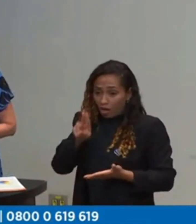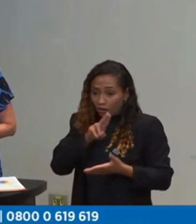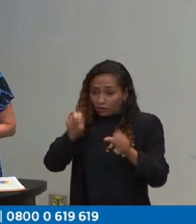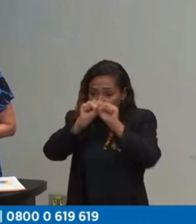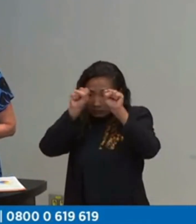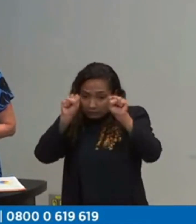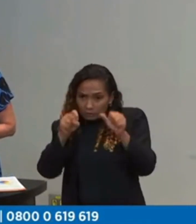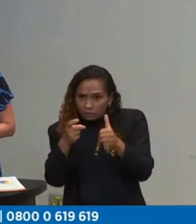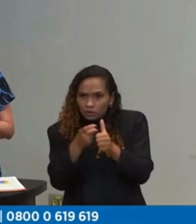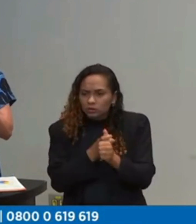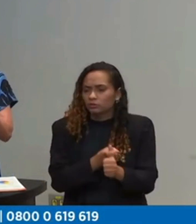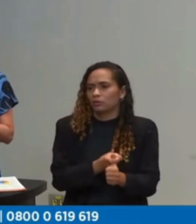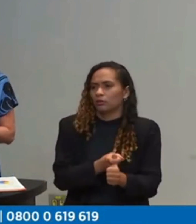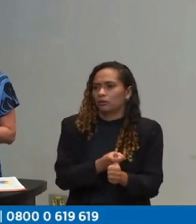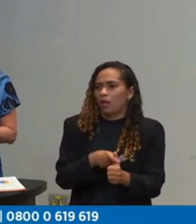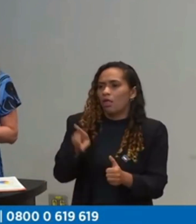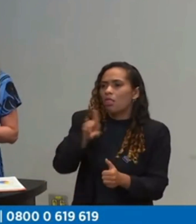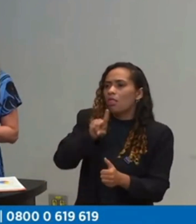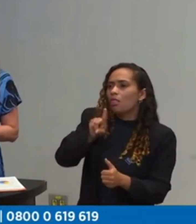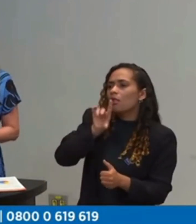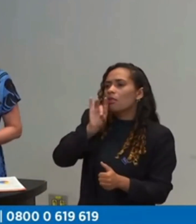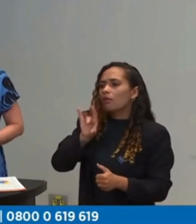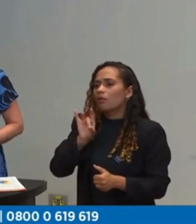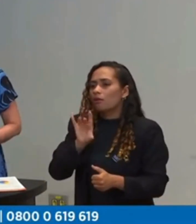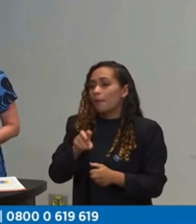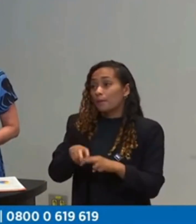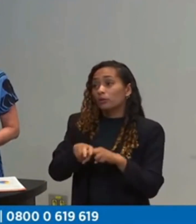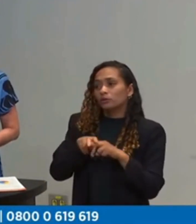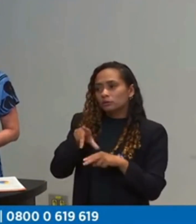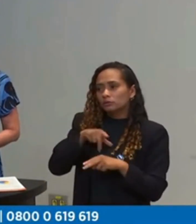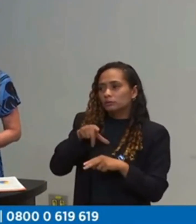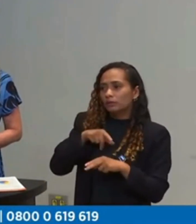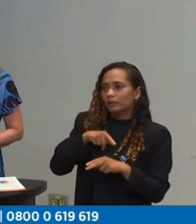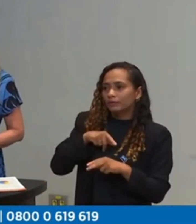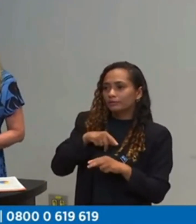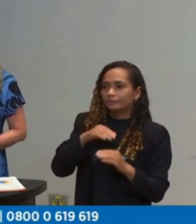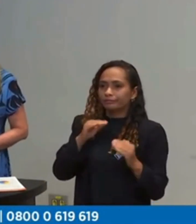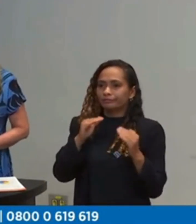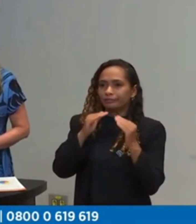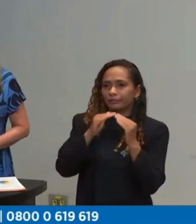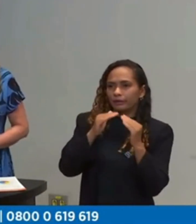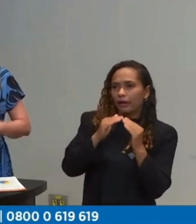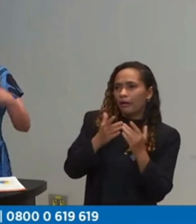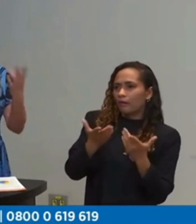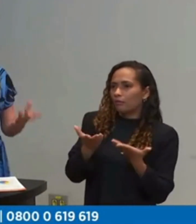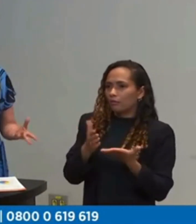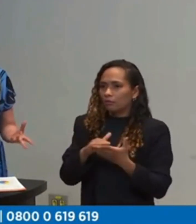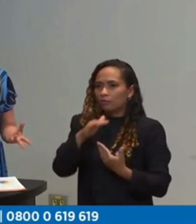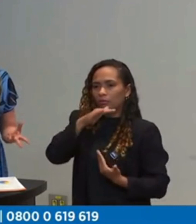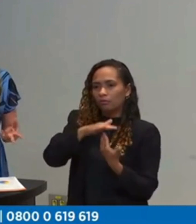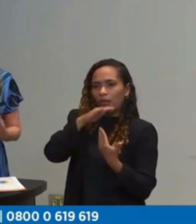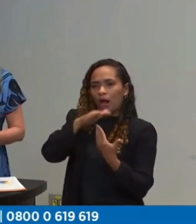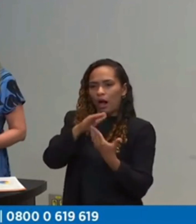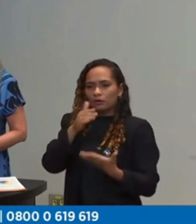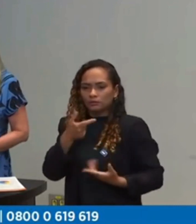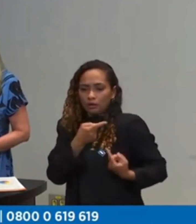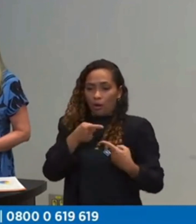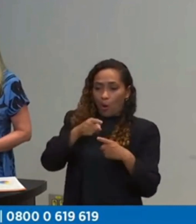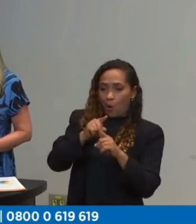sistema da dívida. E não só. Por isso que tem teto, arcabouço,